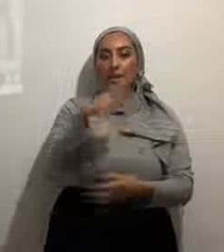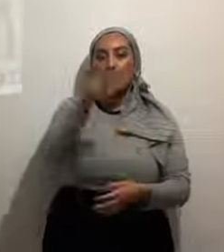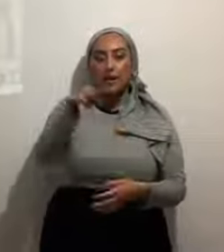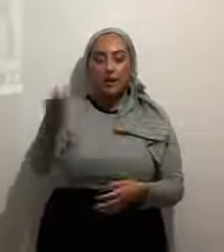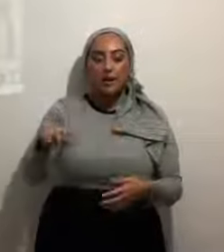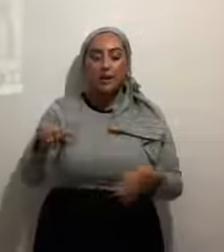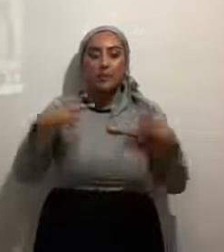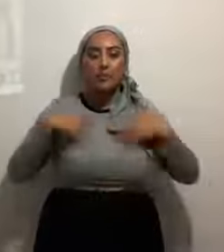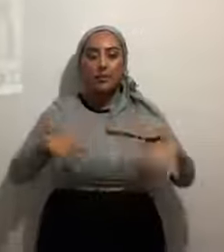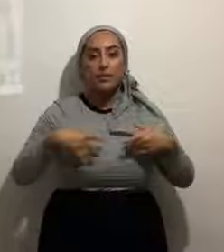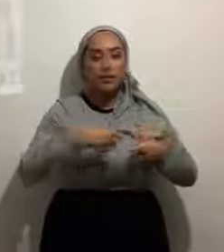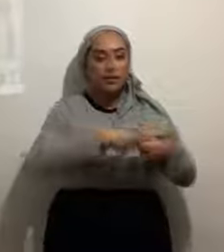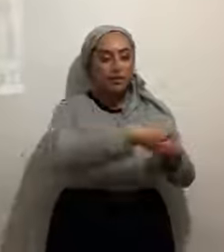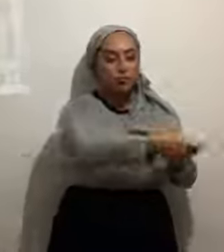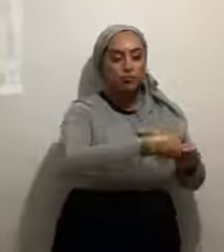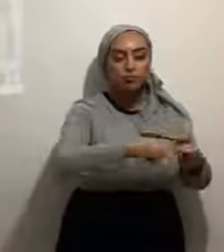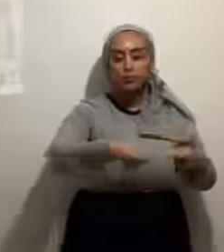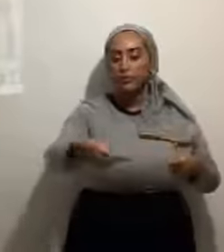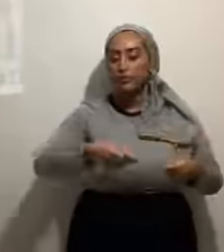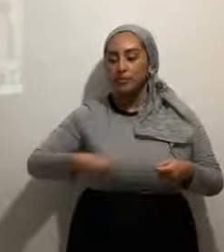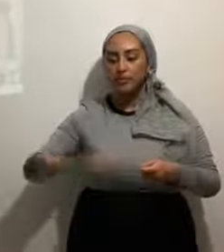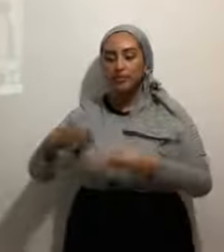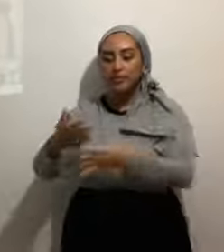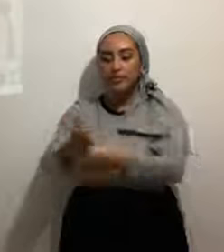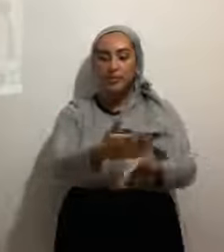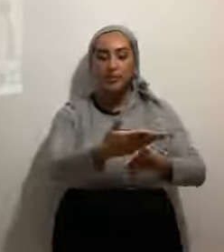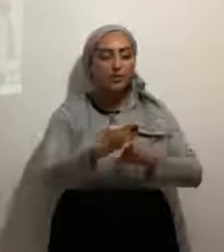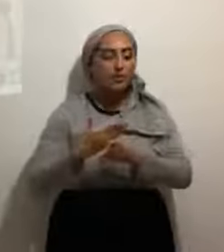sus vestidos. Salmo 22, verso 18.